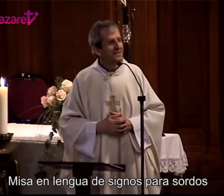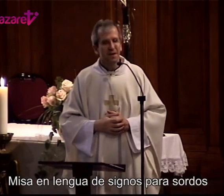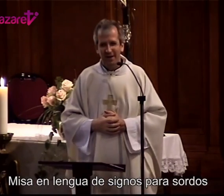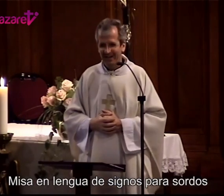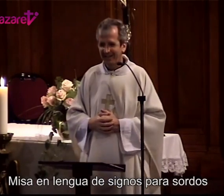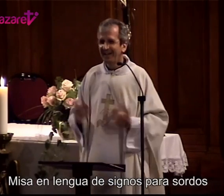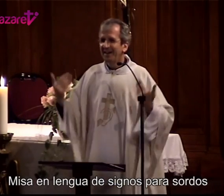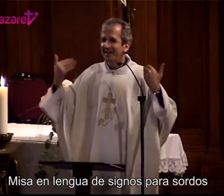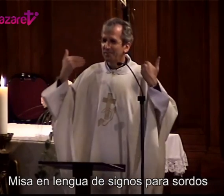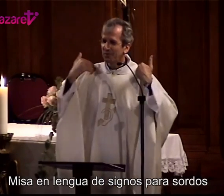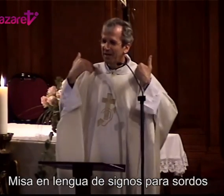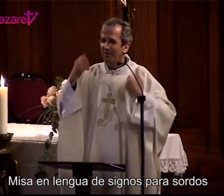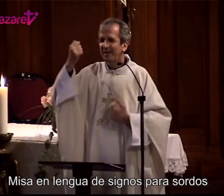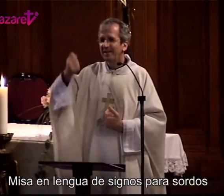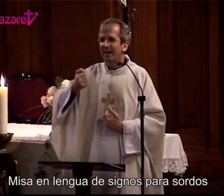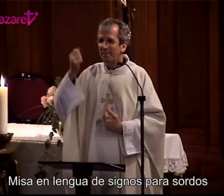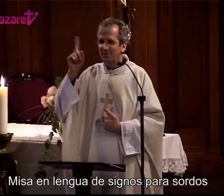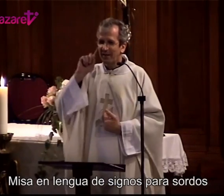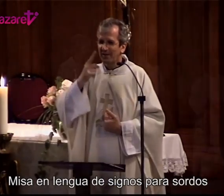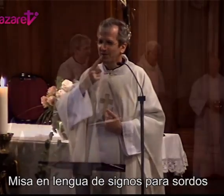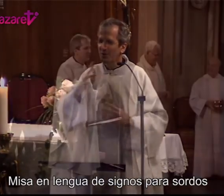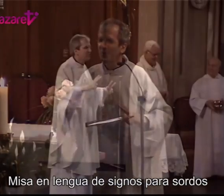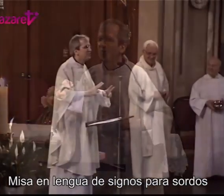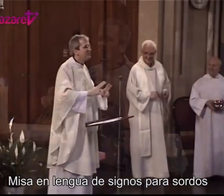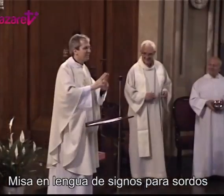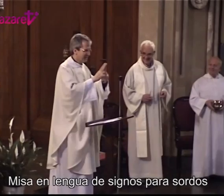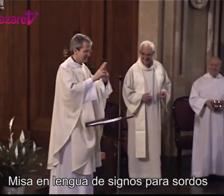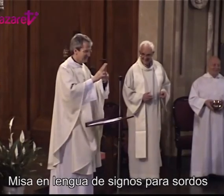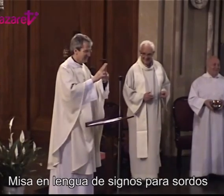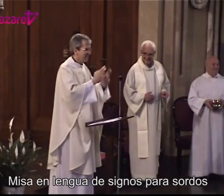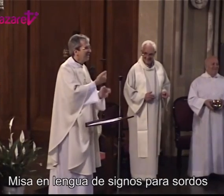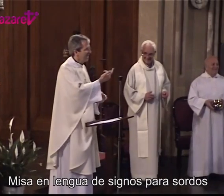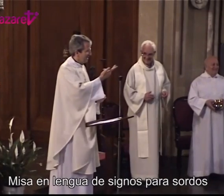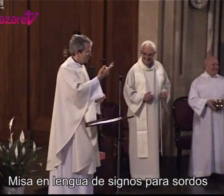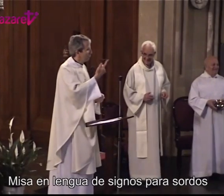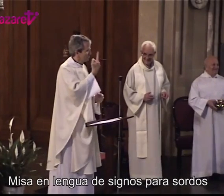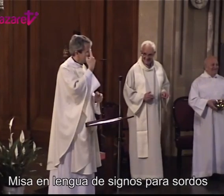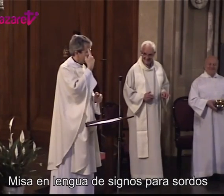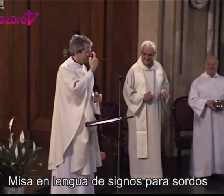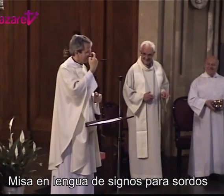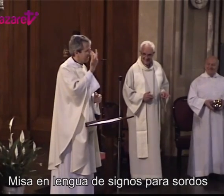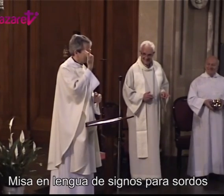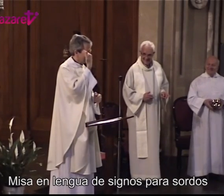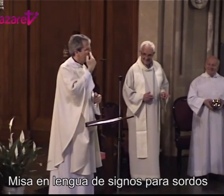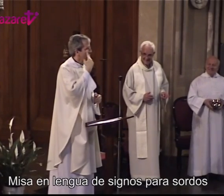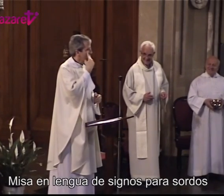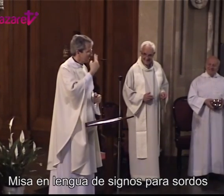Diemer, responsable de la Pastoral del Sordo de París. Algunos recordáis que cuando